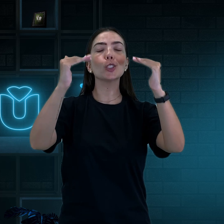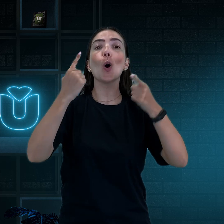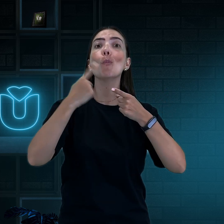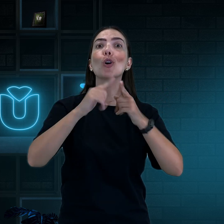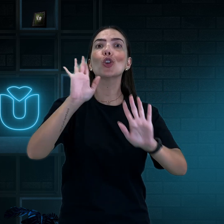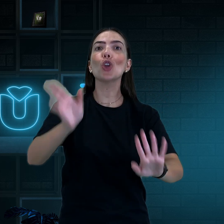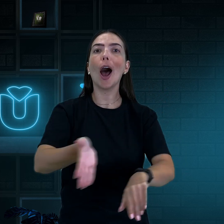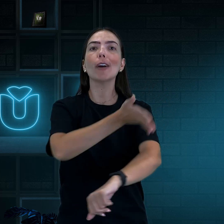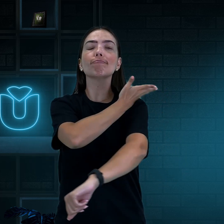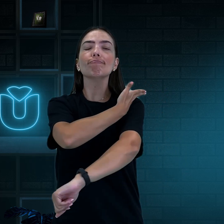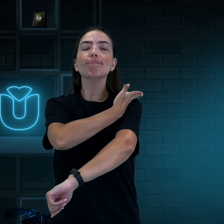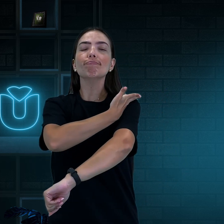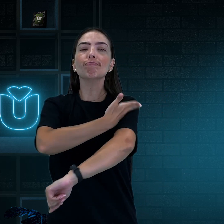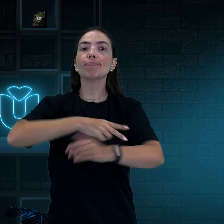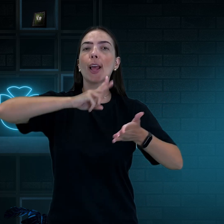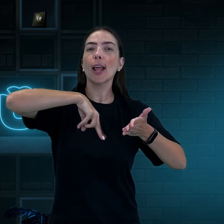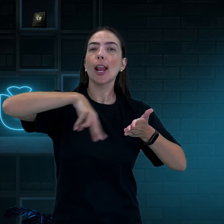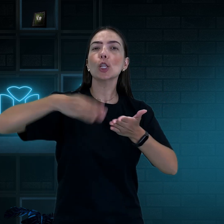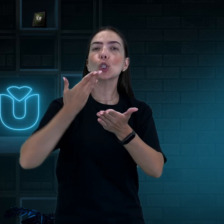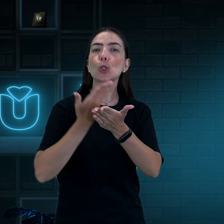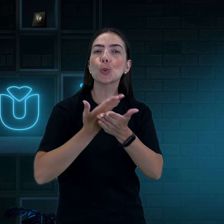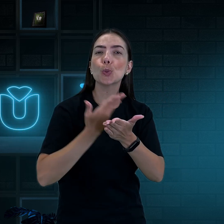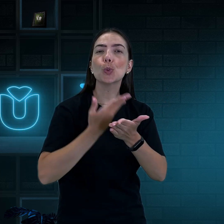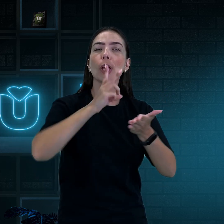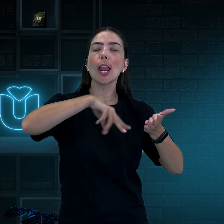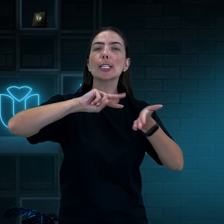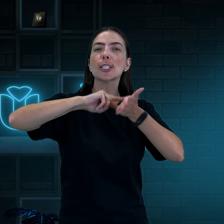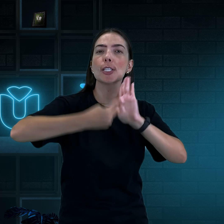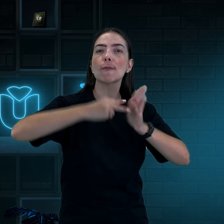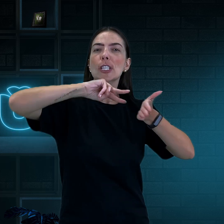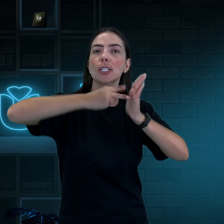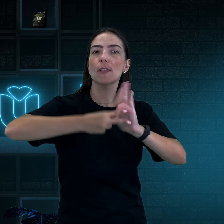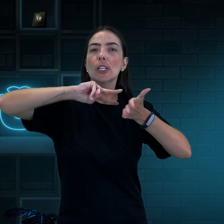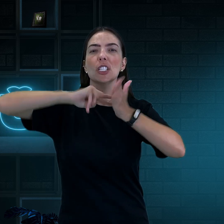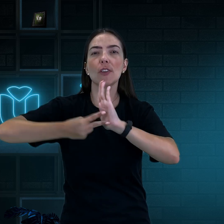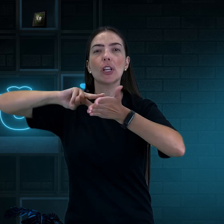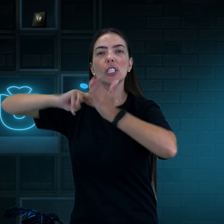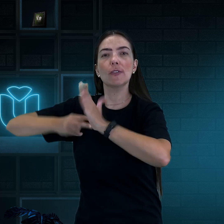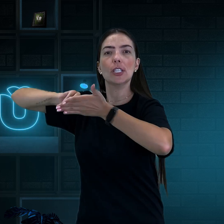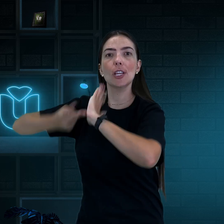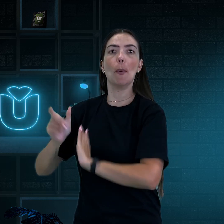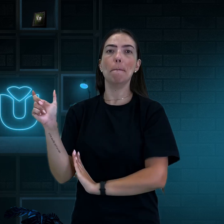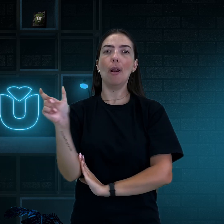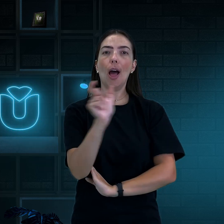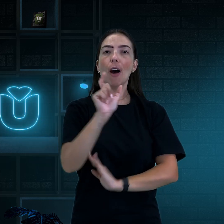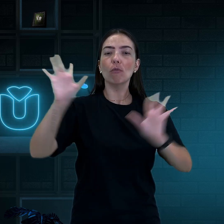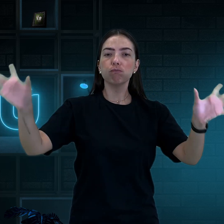mais avançado. Por quê? Ele já está habituado à leitura e estudou o significado das